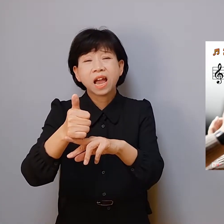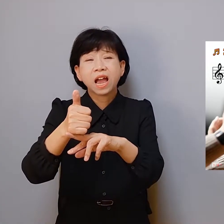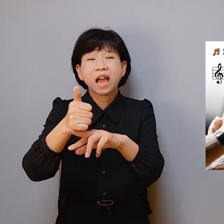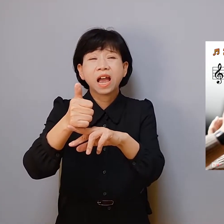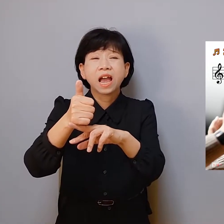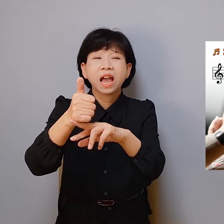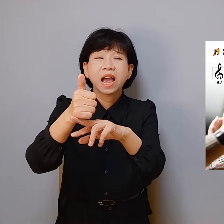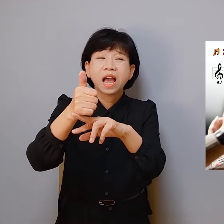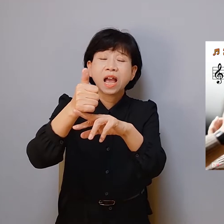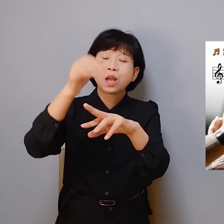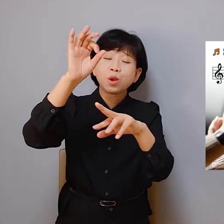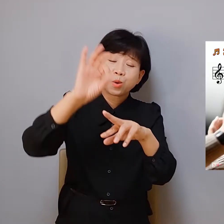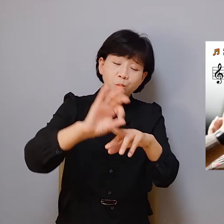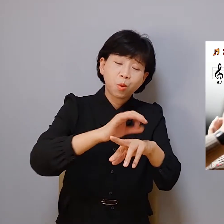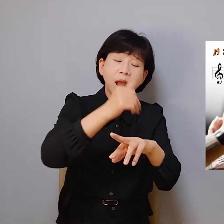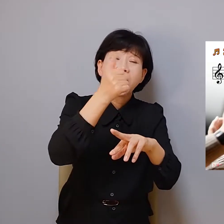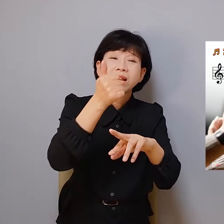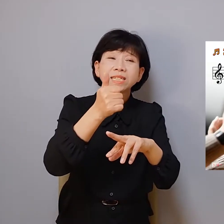왕이라.